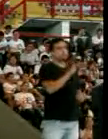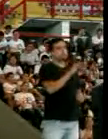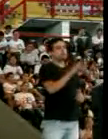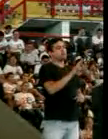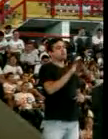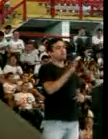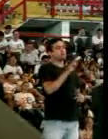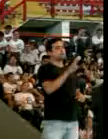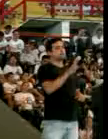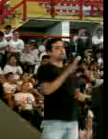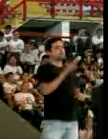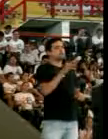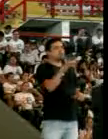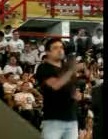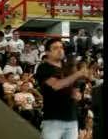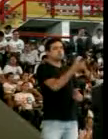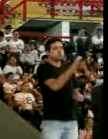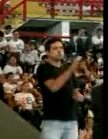lá?